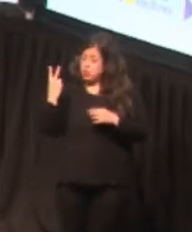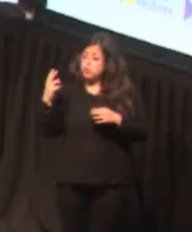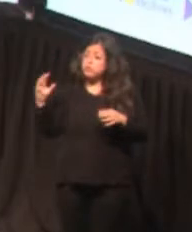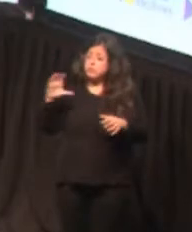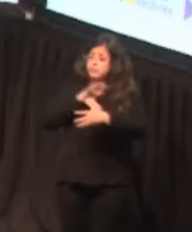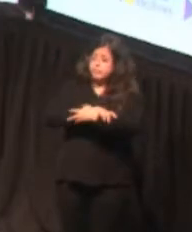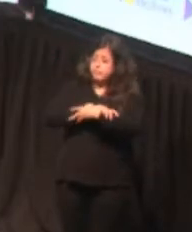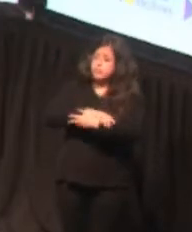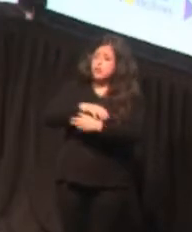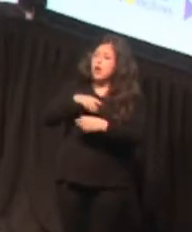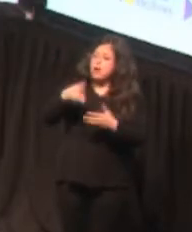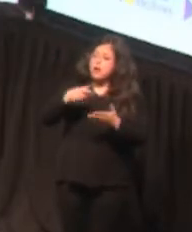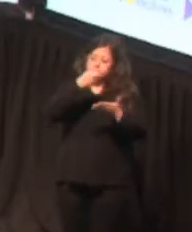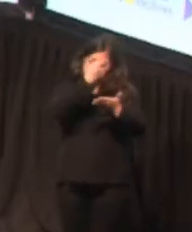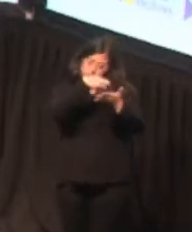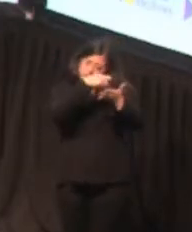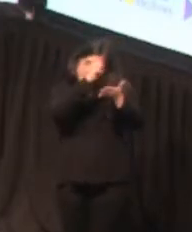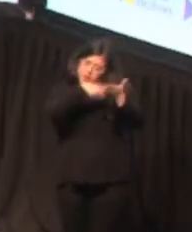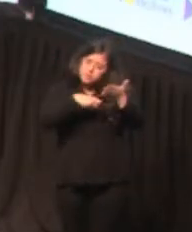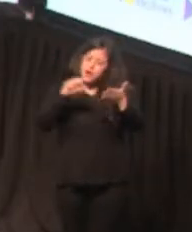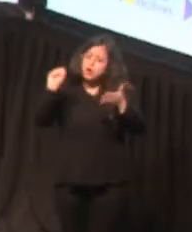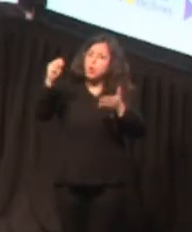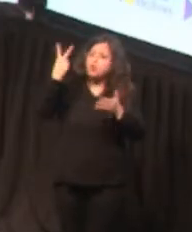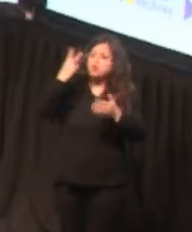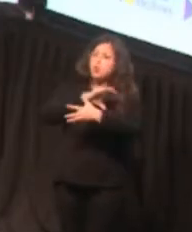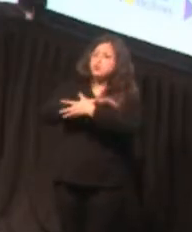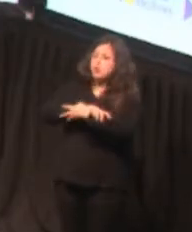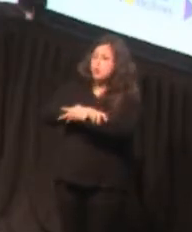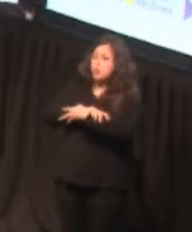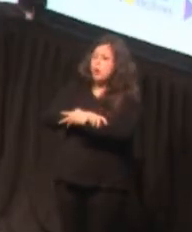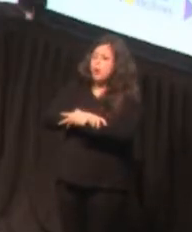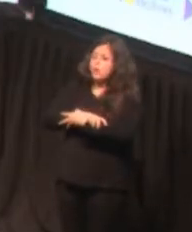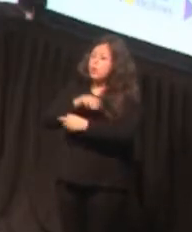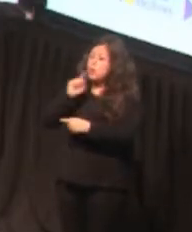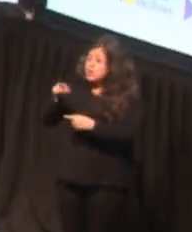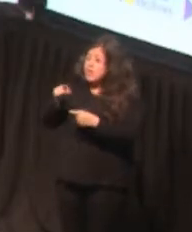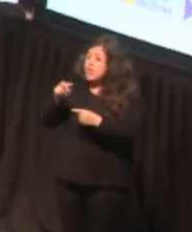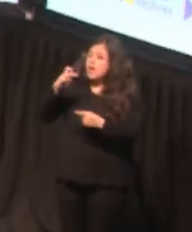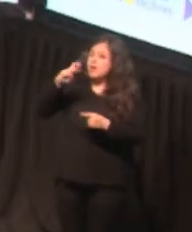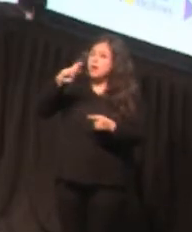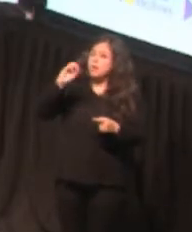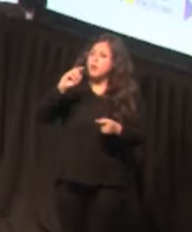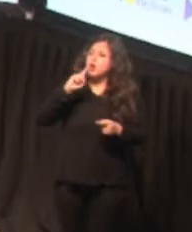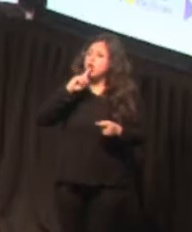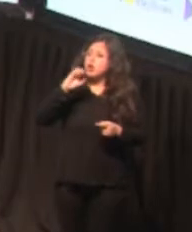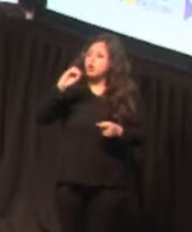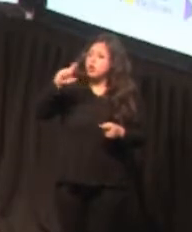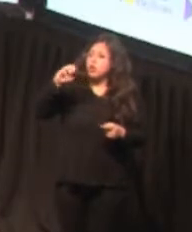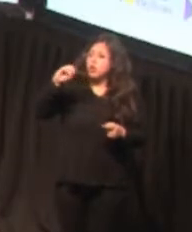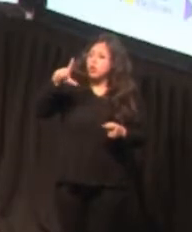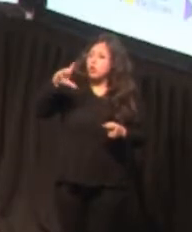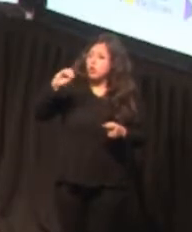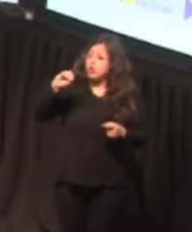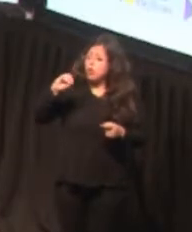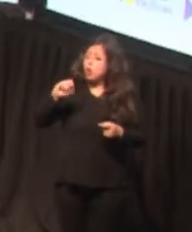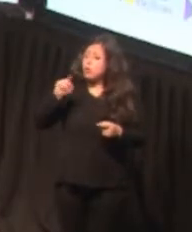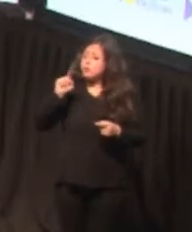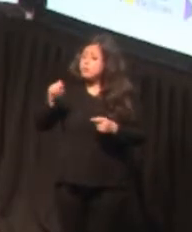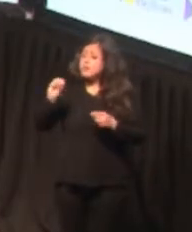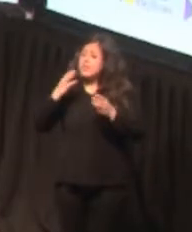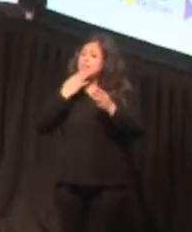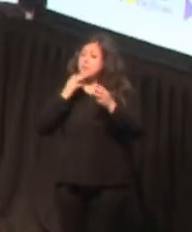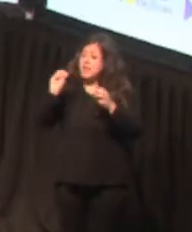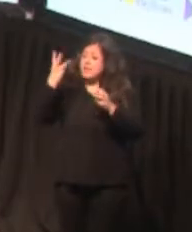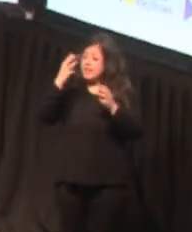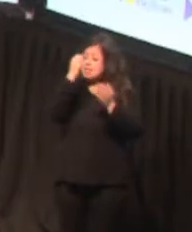firmarán un segundo convenio de cooperación orientado, esta vez, a generar un protocolo 2.0 de apoyo a la empresa y tres